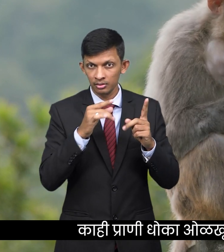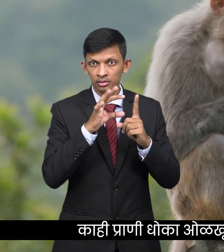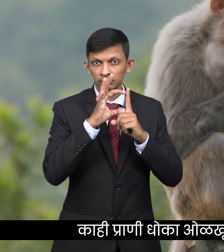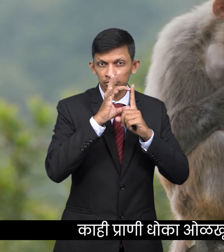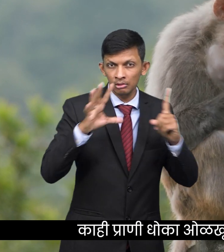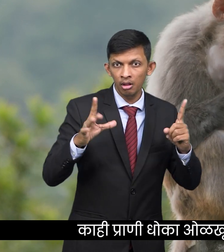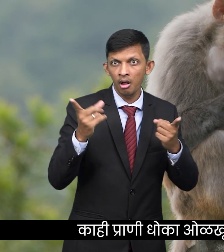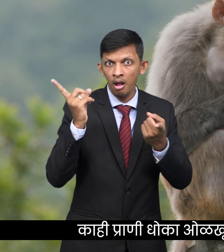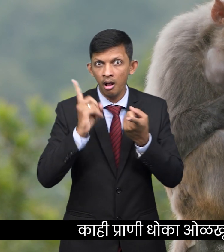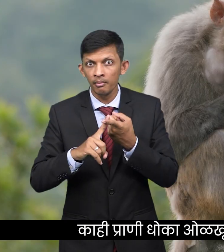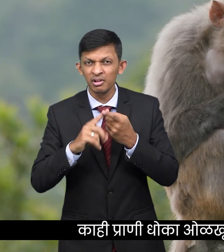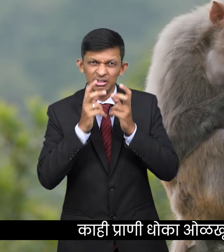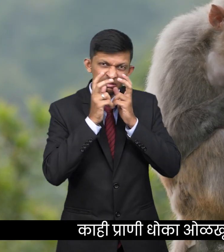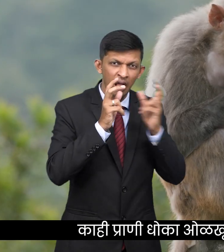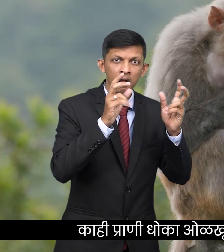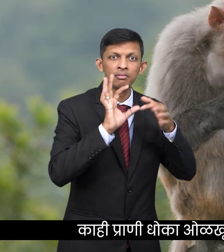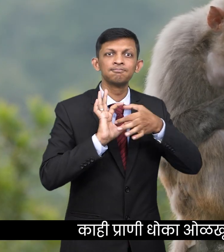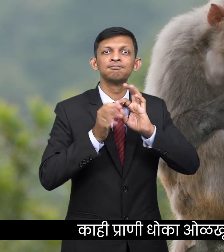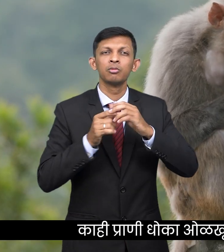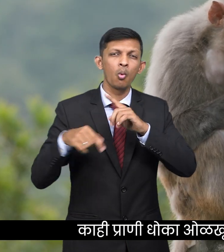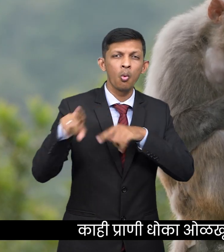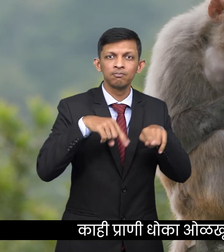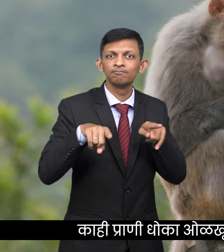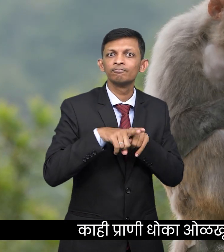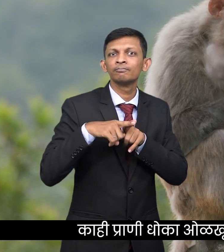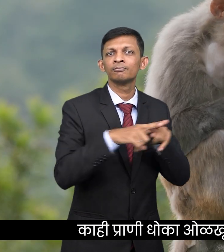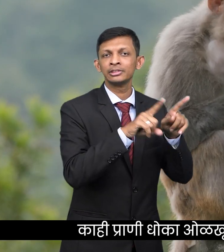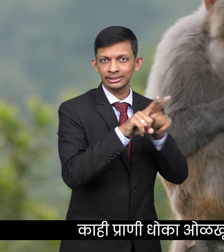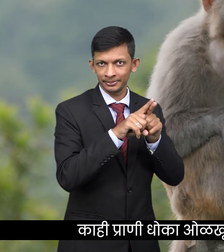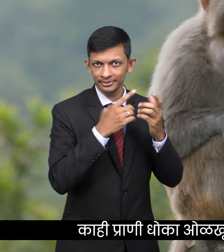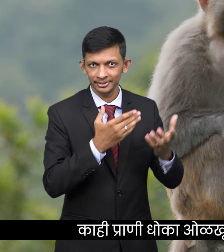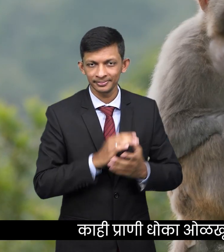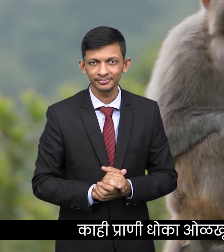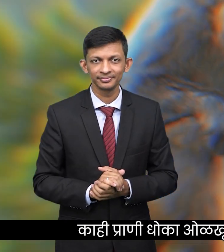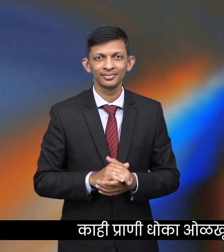काही प्राणी धोका ओळखू शकतात आणि धोक्याचा इशारा देतात.